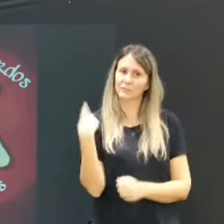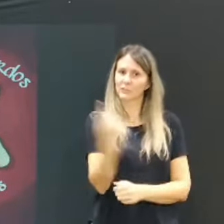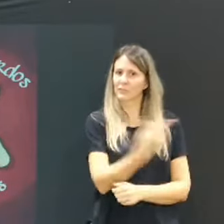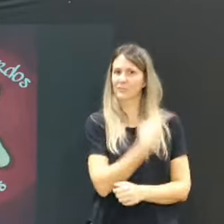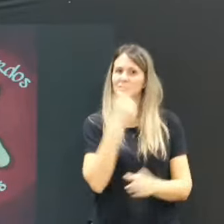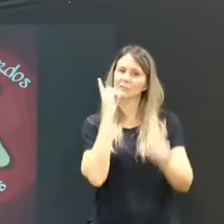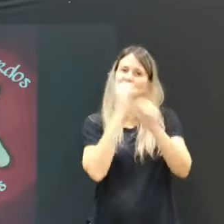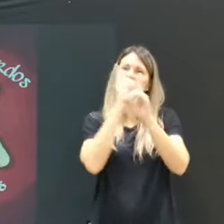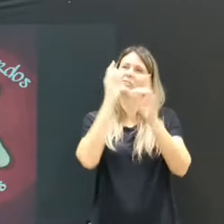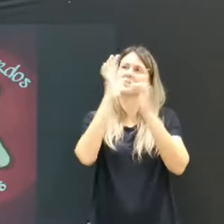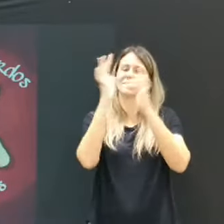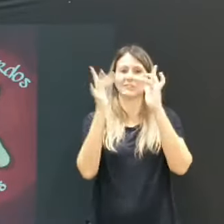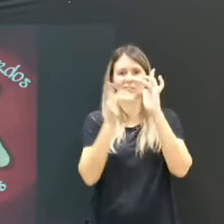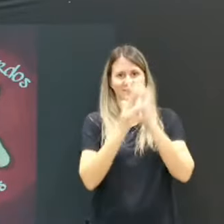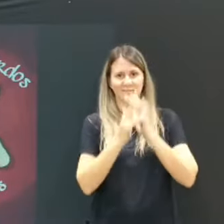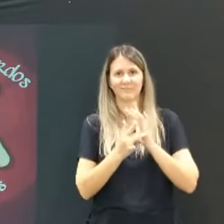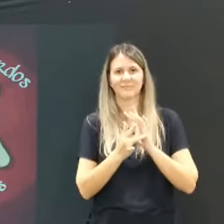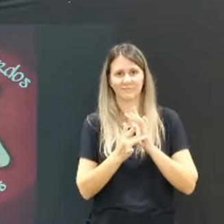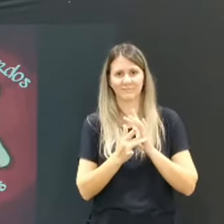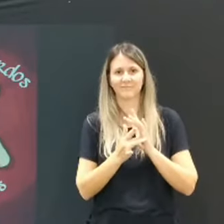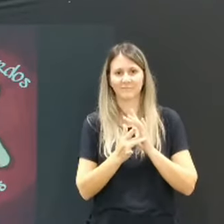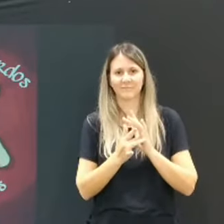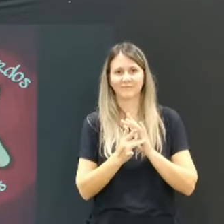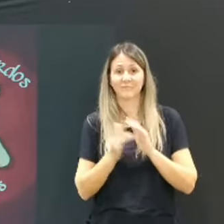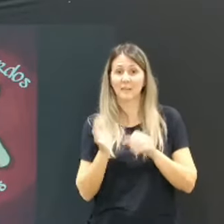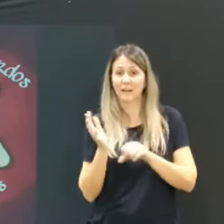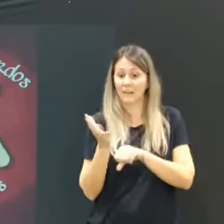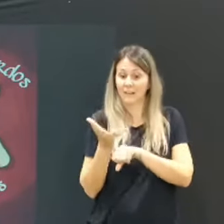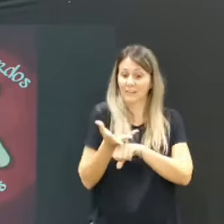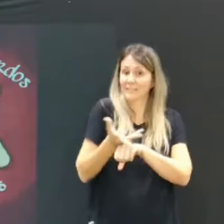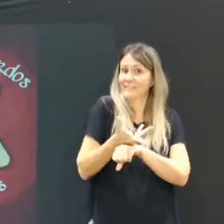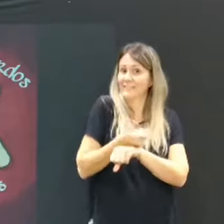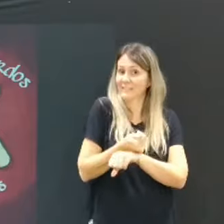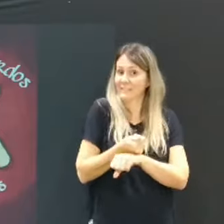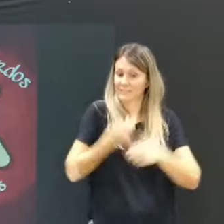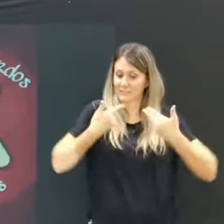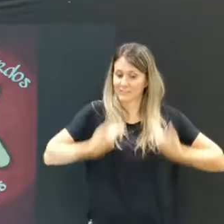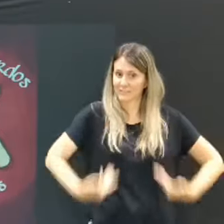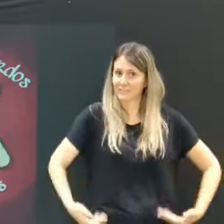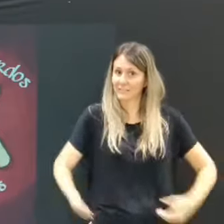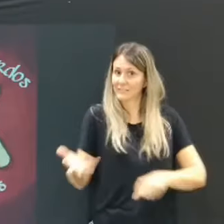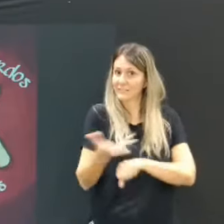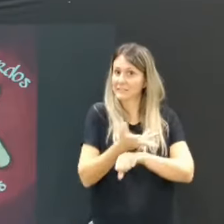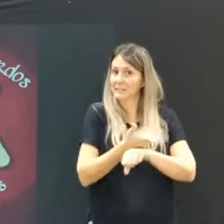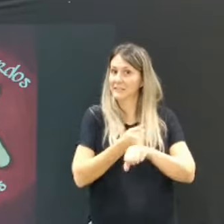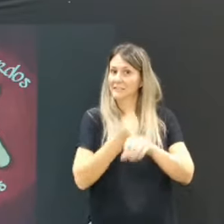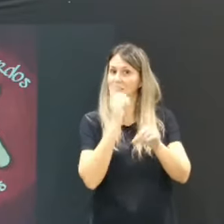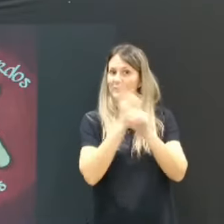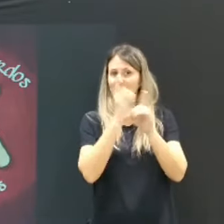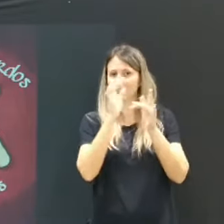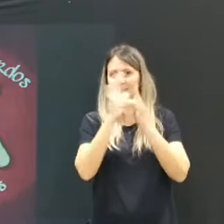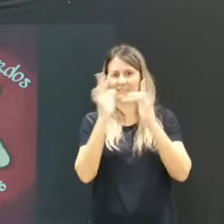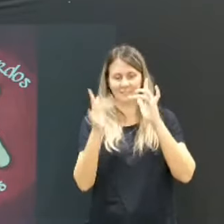aqui, né? Encontrar, a gente vai adorar o Senhor Jesus, né? Aqui os membros da igreja, nós somos os